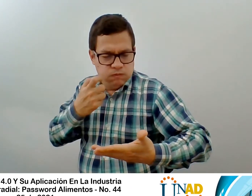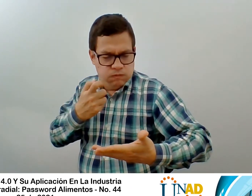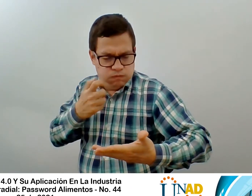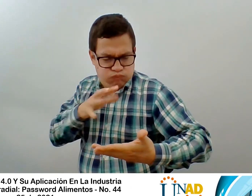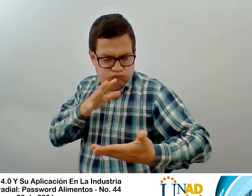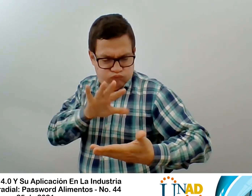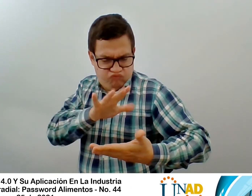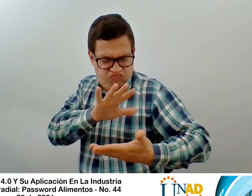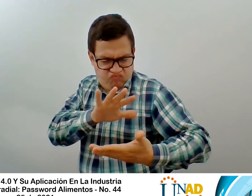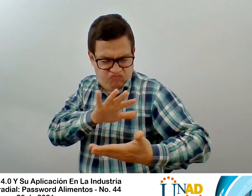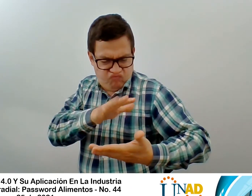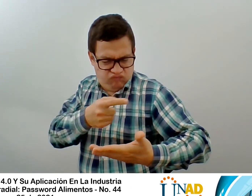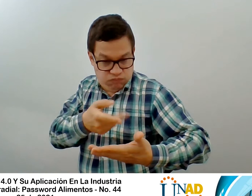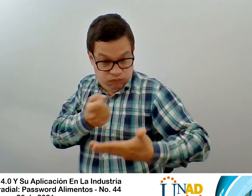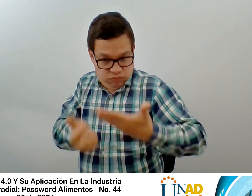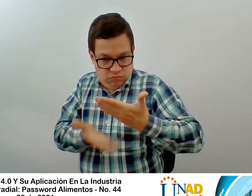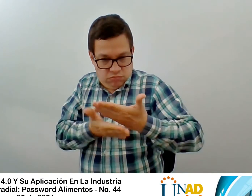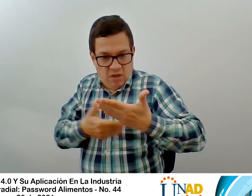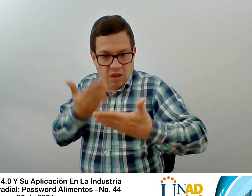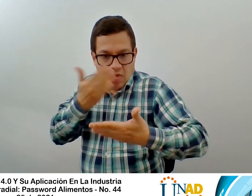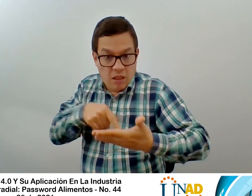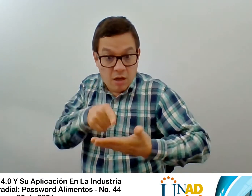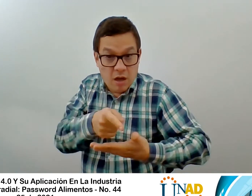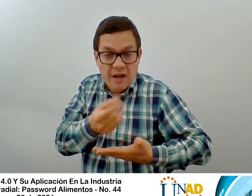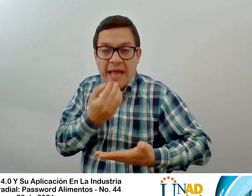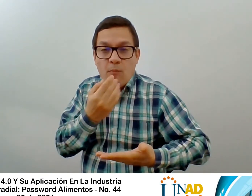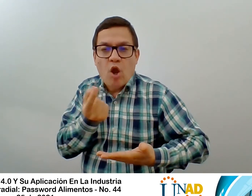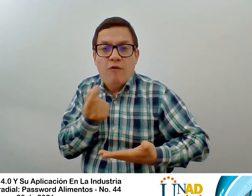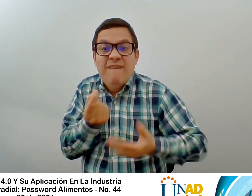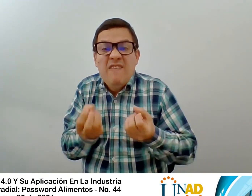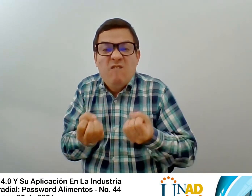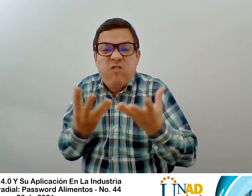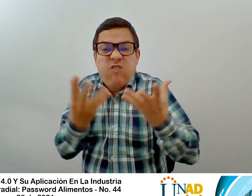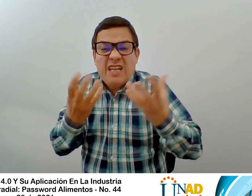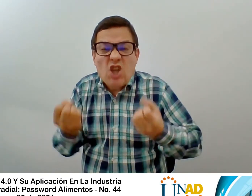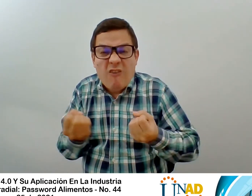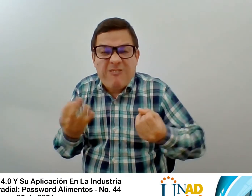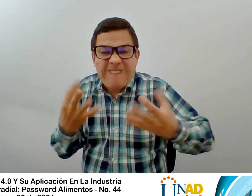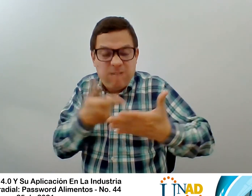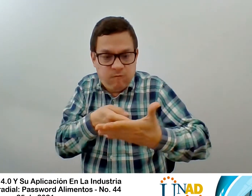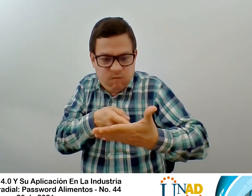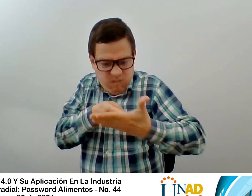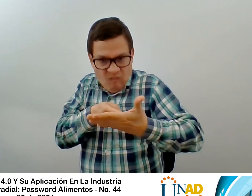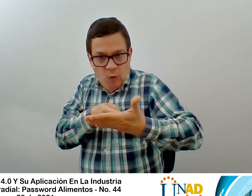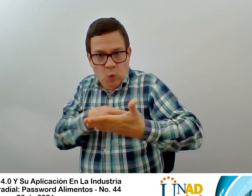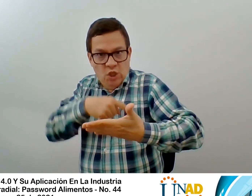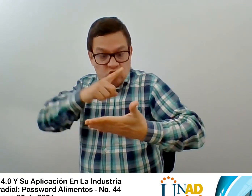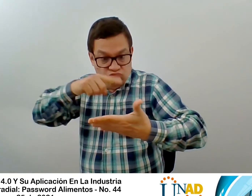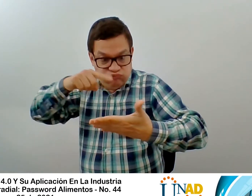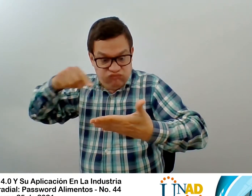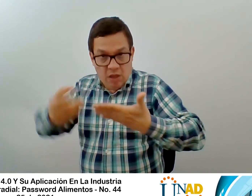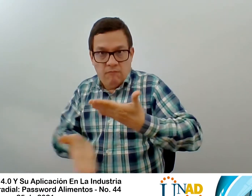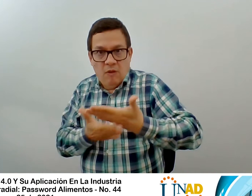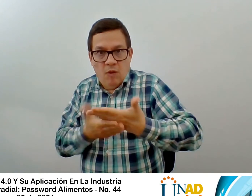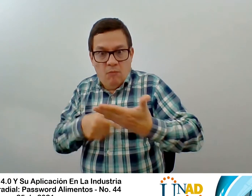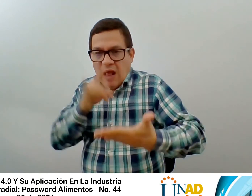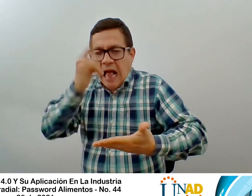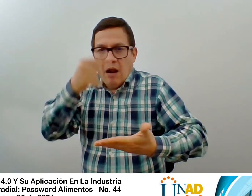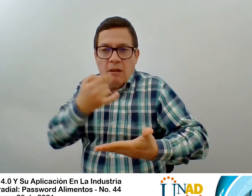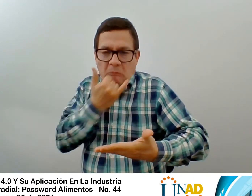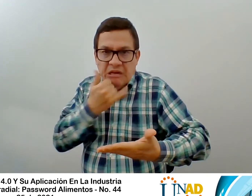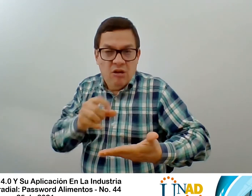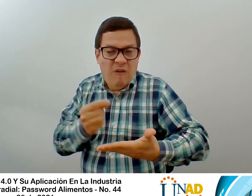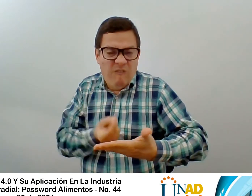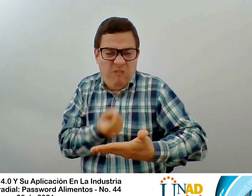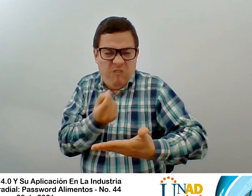tiempo real. Nuestra maquinaria podría ser más higiénica, sostenible y segura, porque cualquier alteración sería